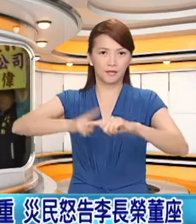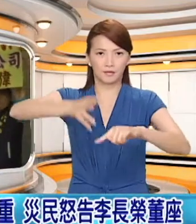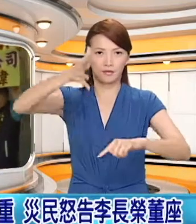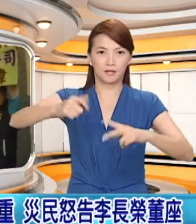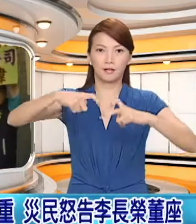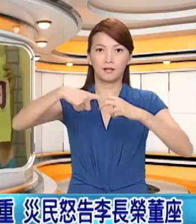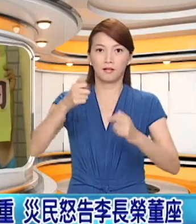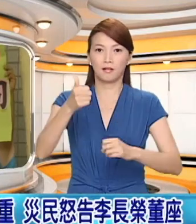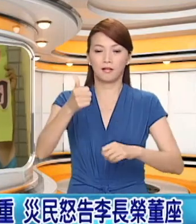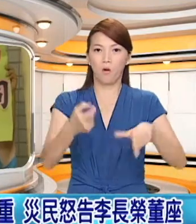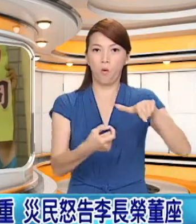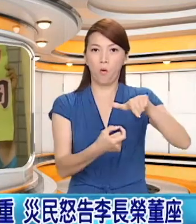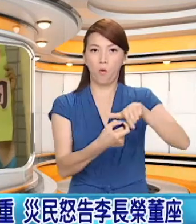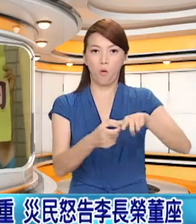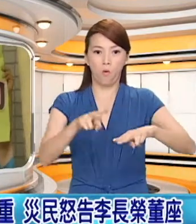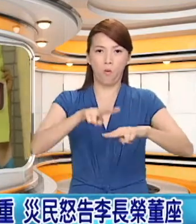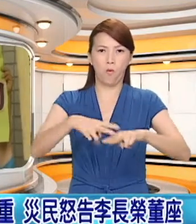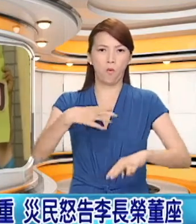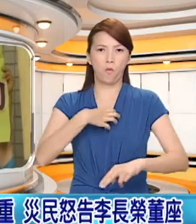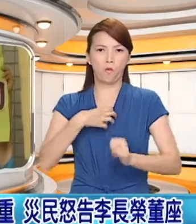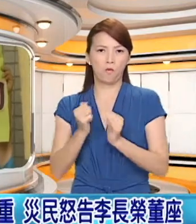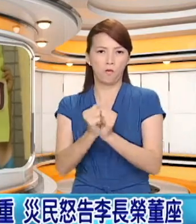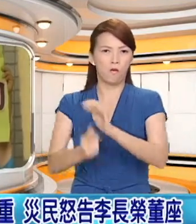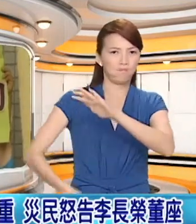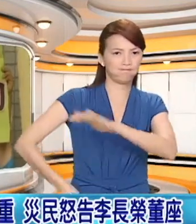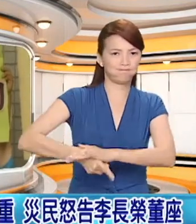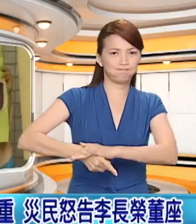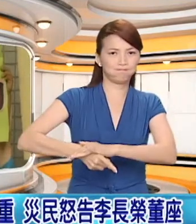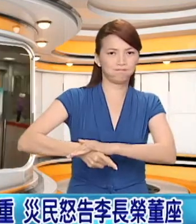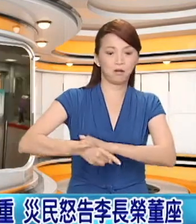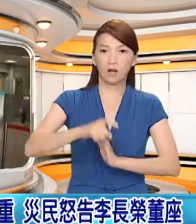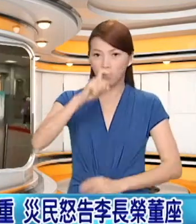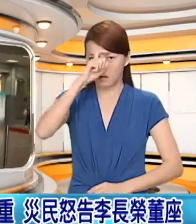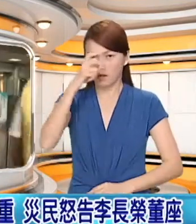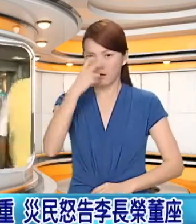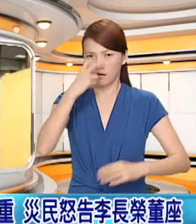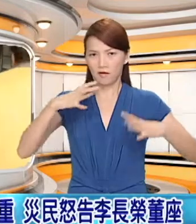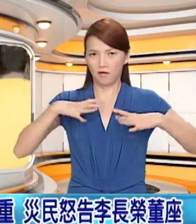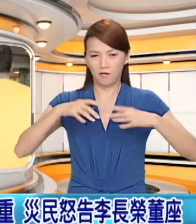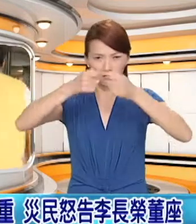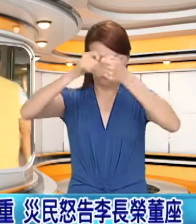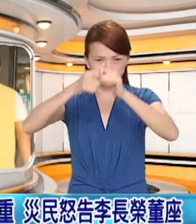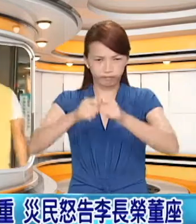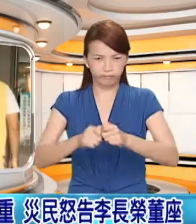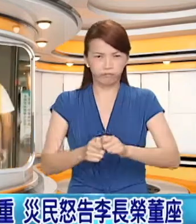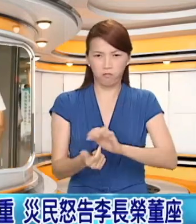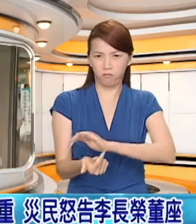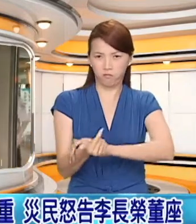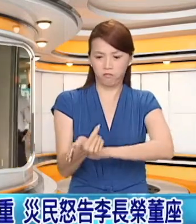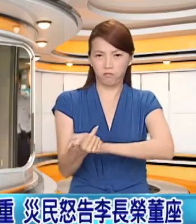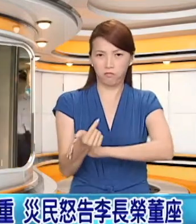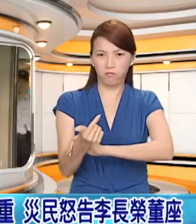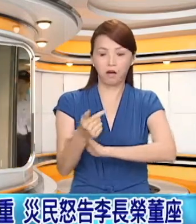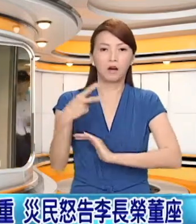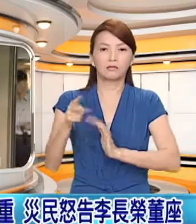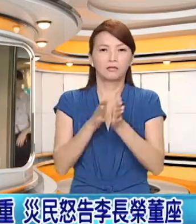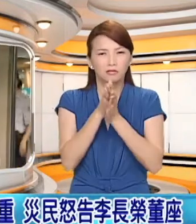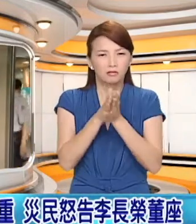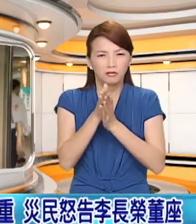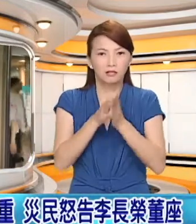了公共危险罪，除了请求检察官要加快侦办的脚步，他们还希望